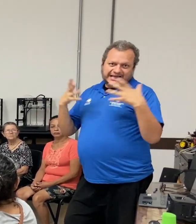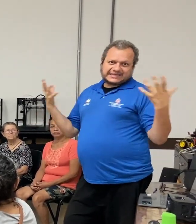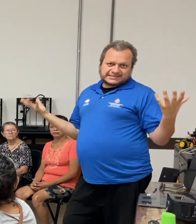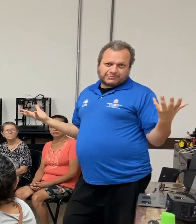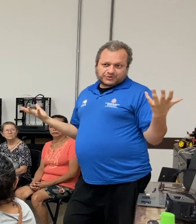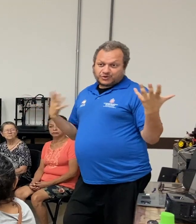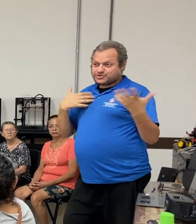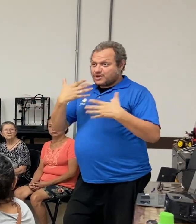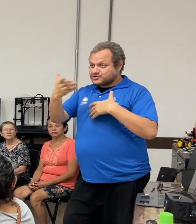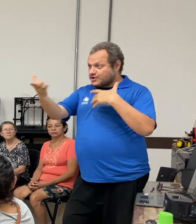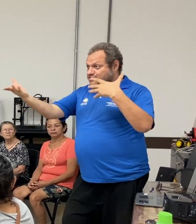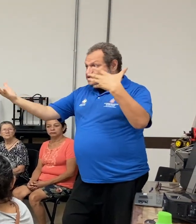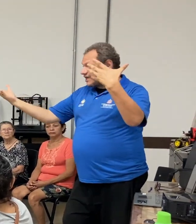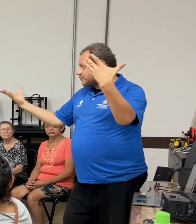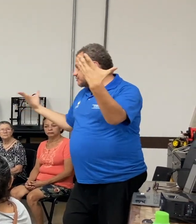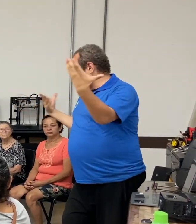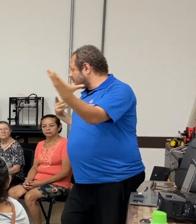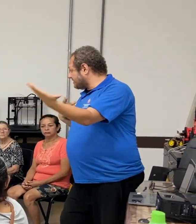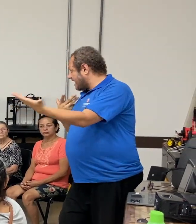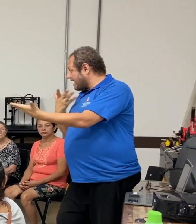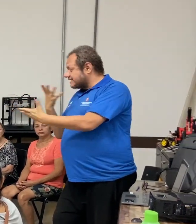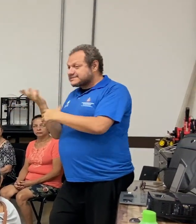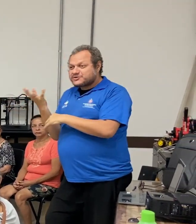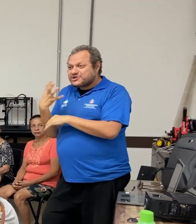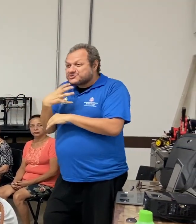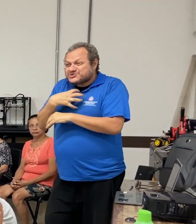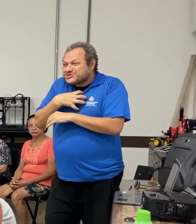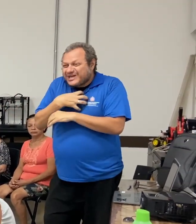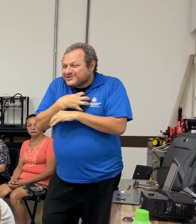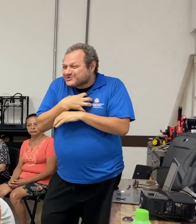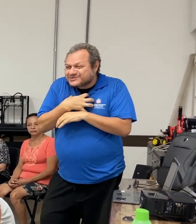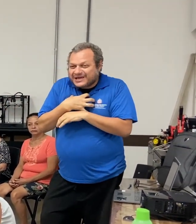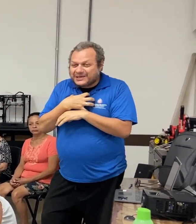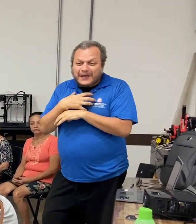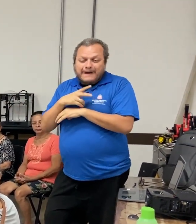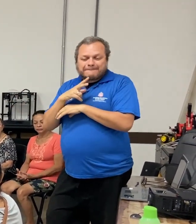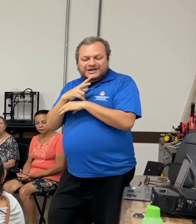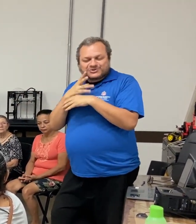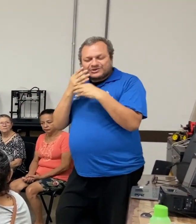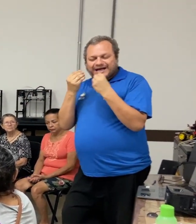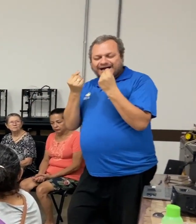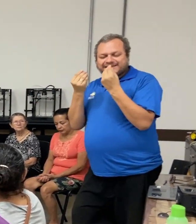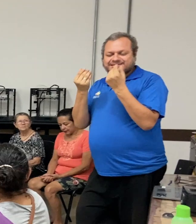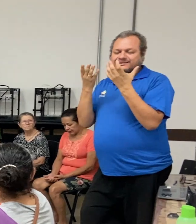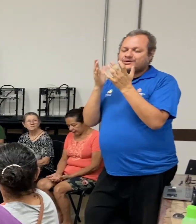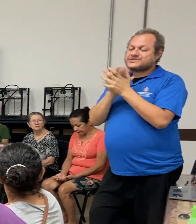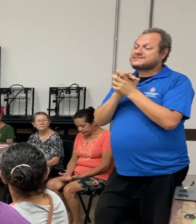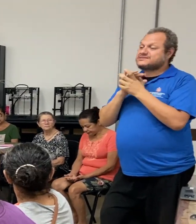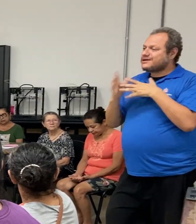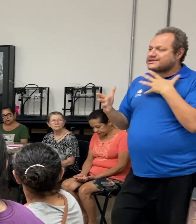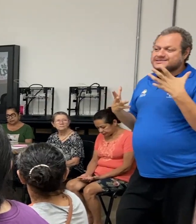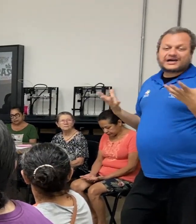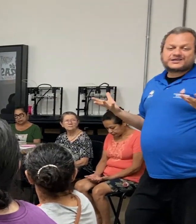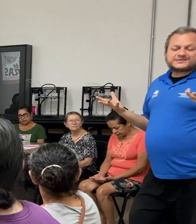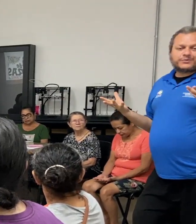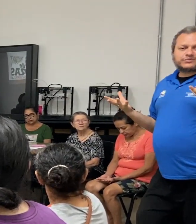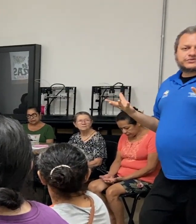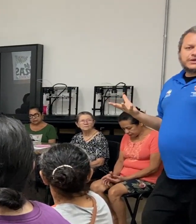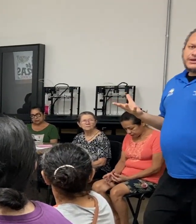marcadas aí por todos nós, nossos jeitos peculiares, né, os nossos jeitos aí particulares e tal, de ser e estar nesse mundo. E